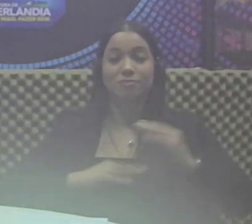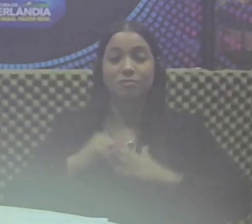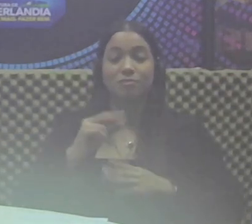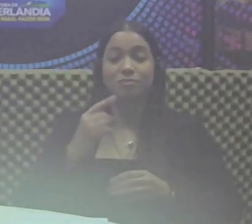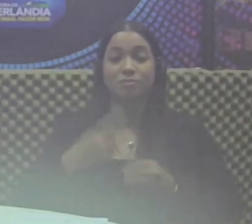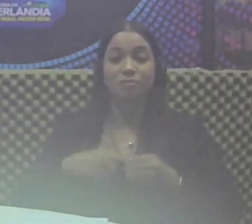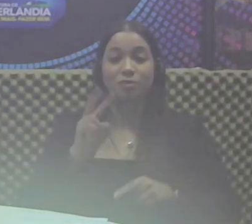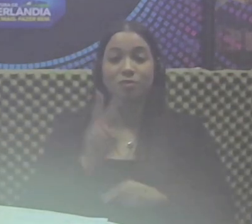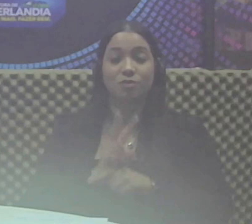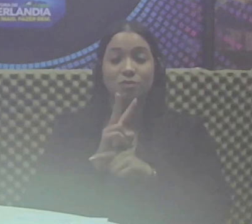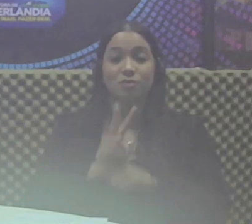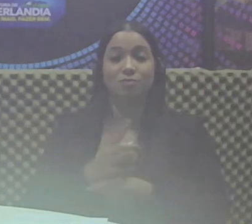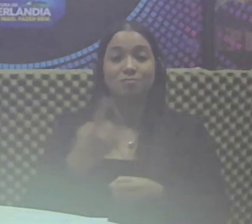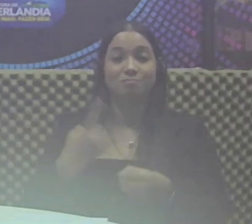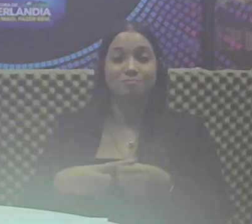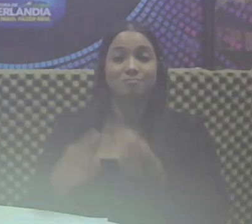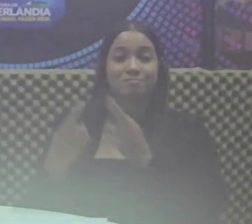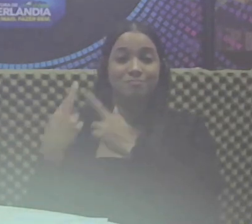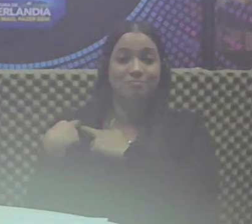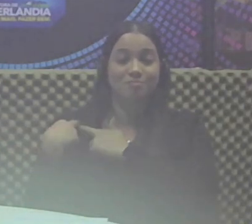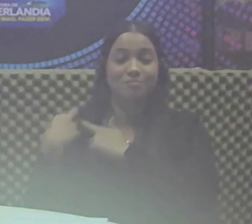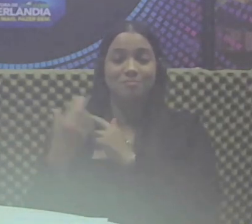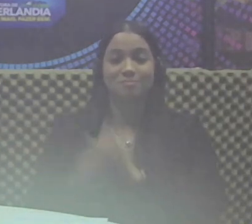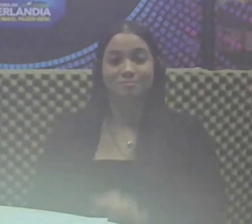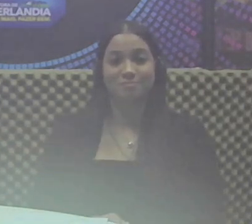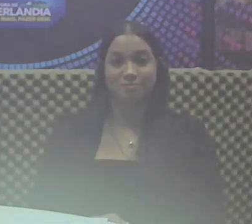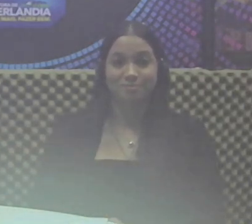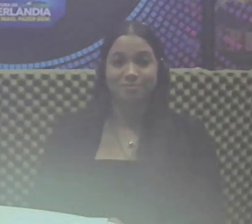que cuid é uma